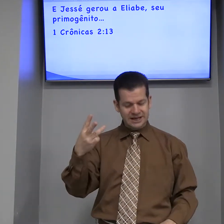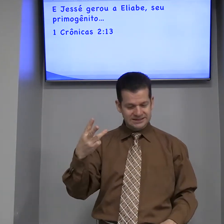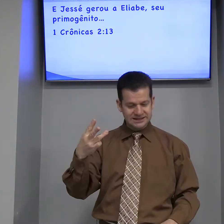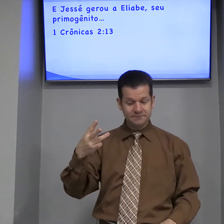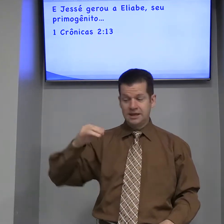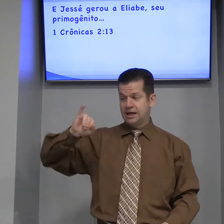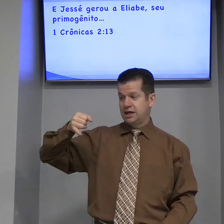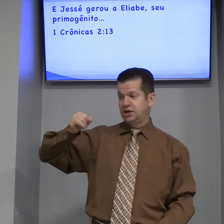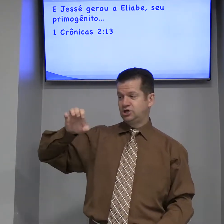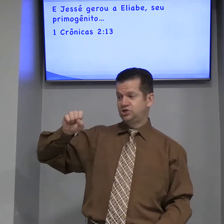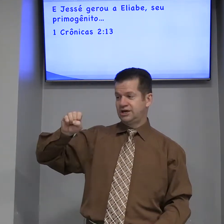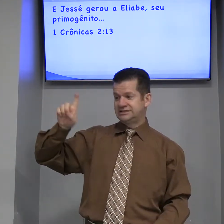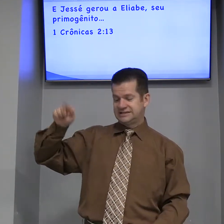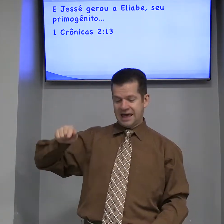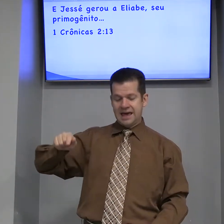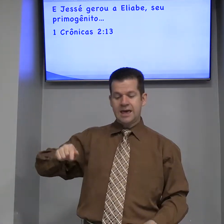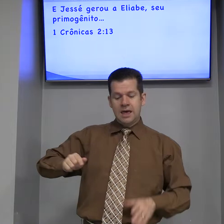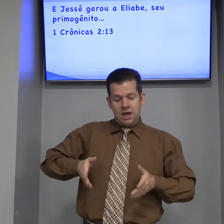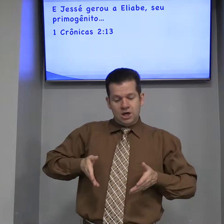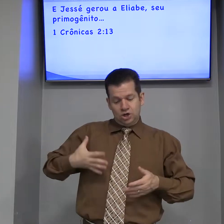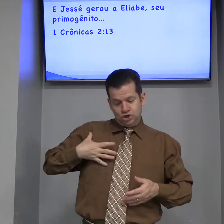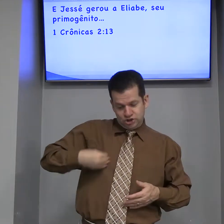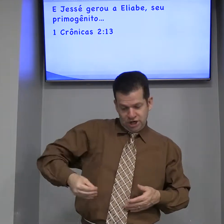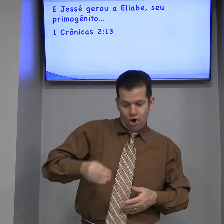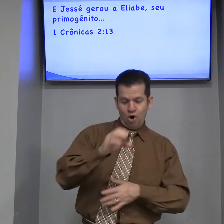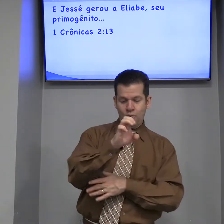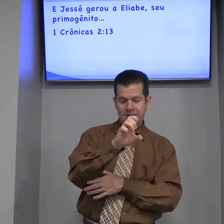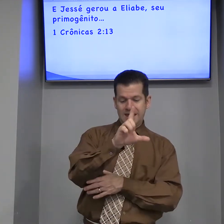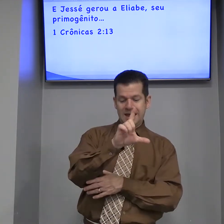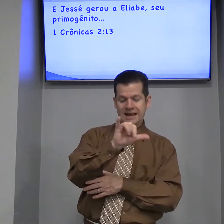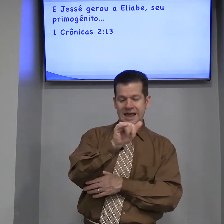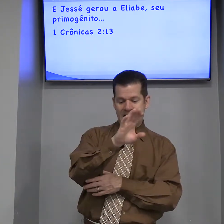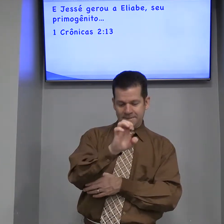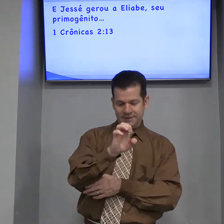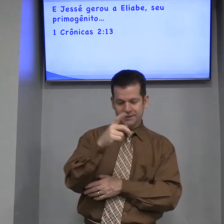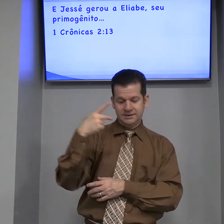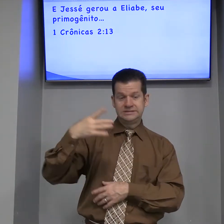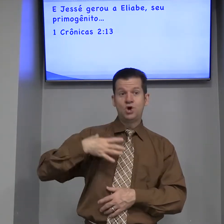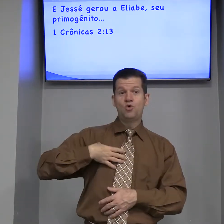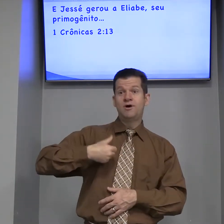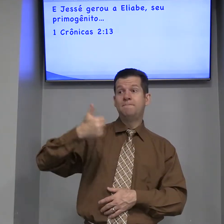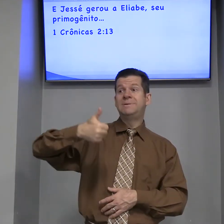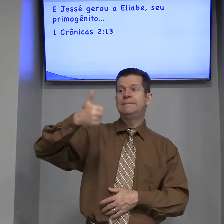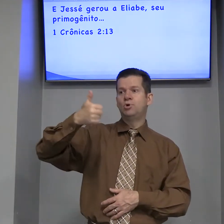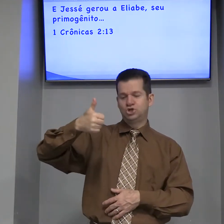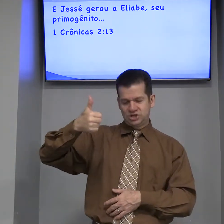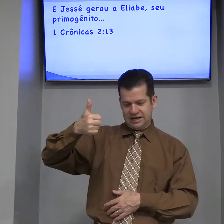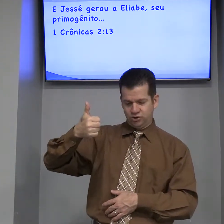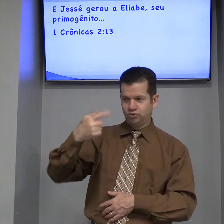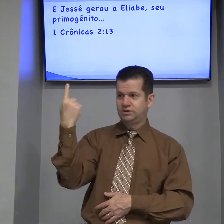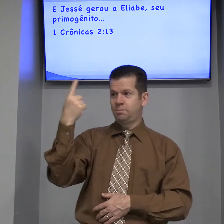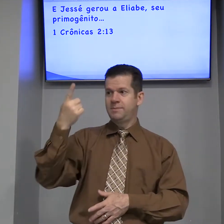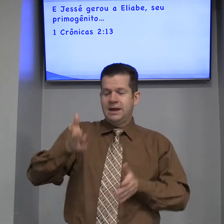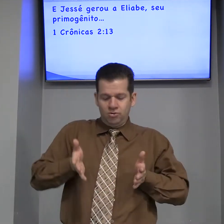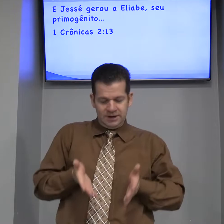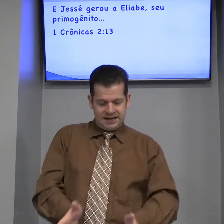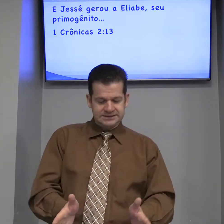13. E Jessé gerou Eliabe, seu primogênito, então primeiro